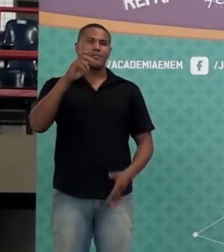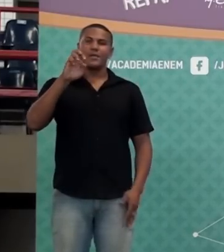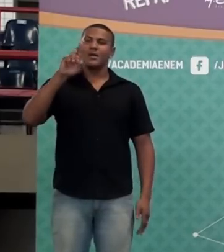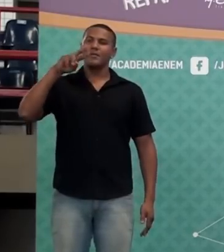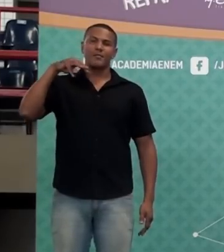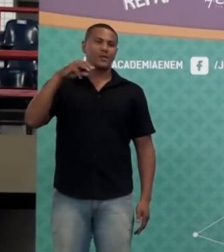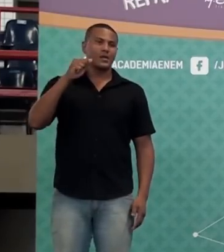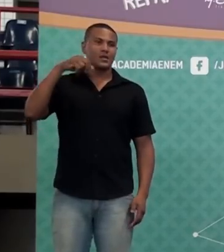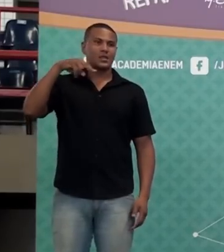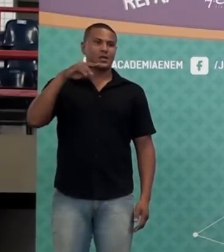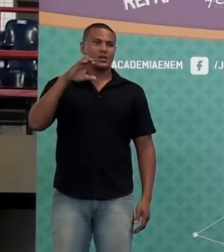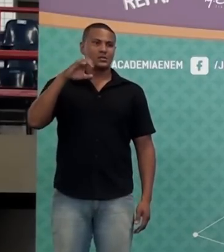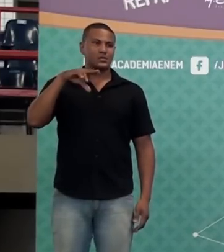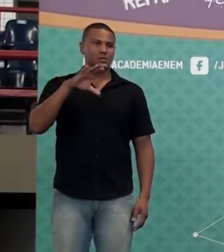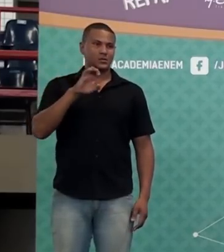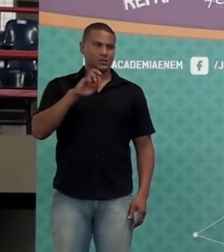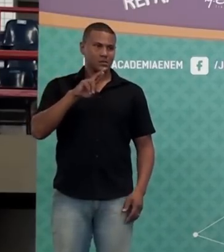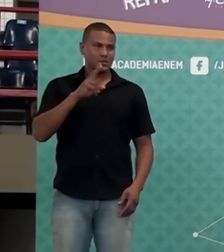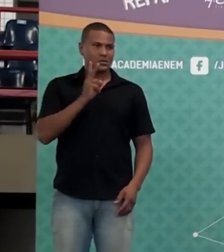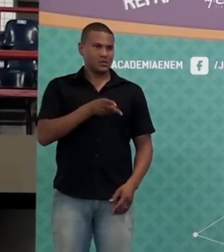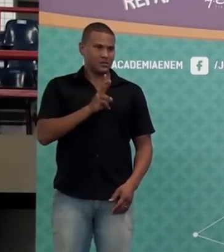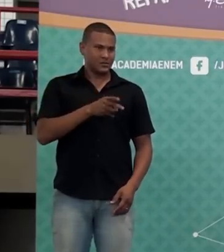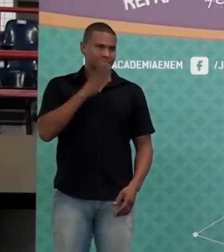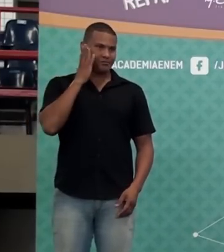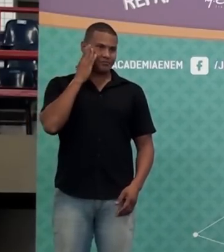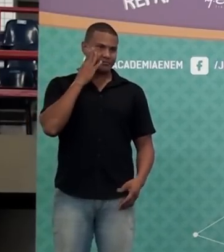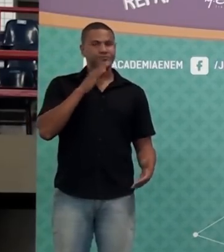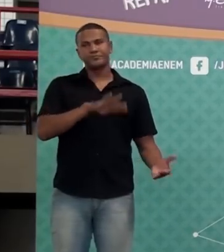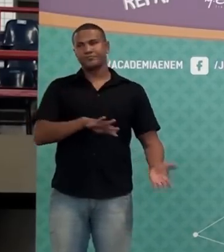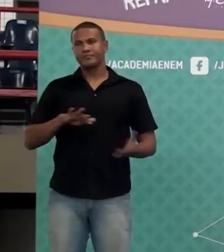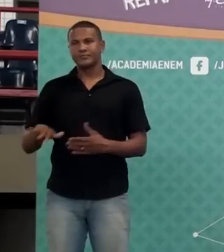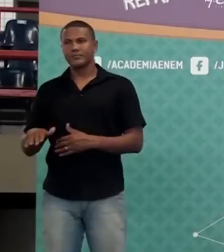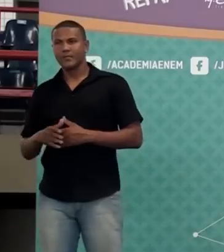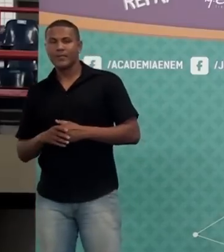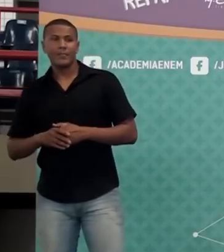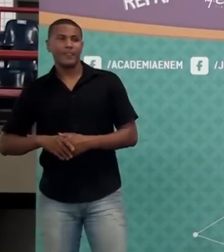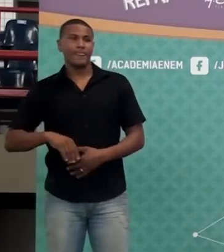aula. Tá certo? Café